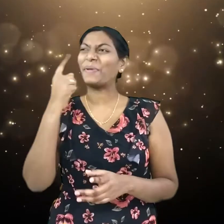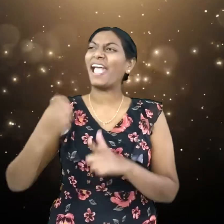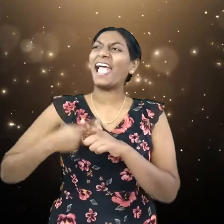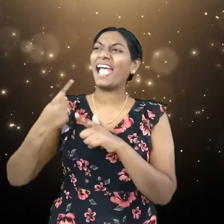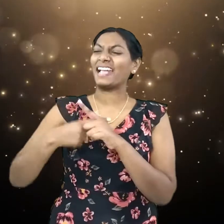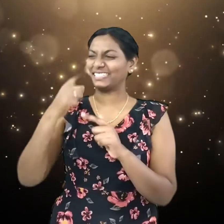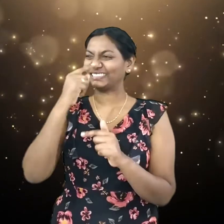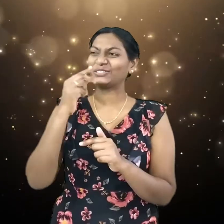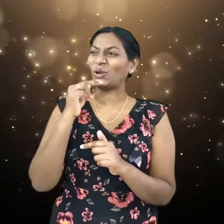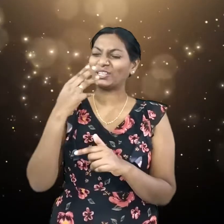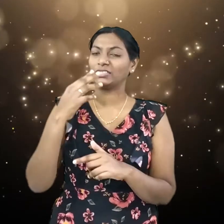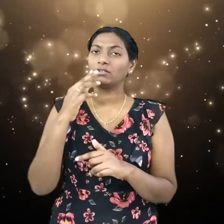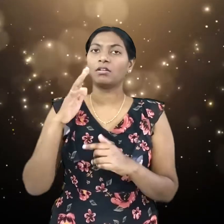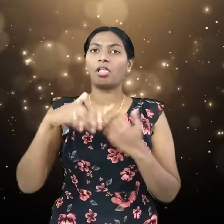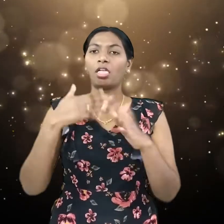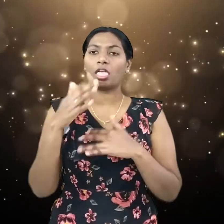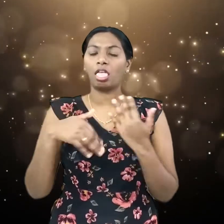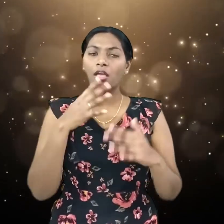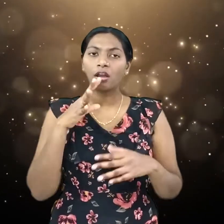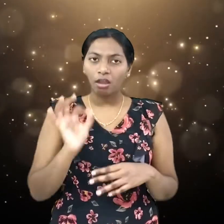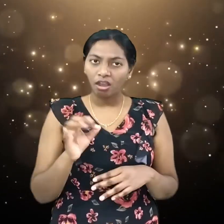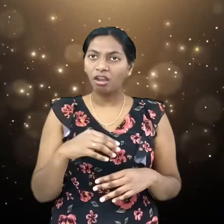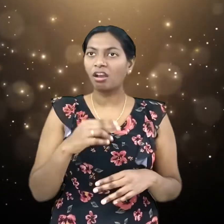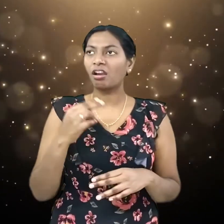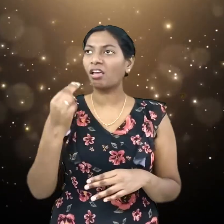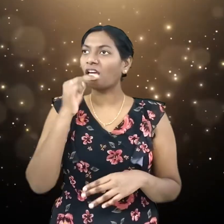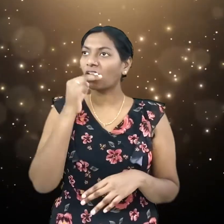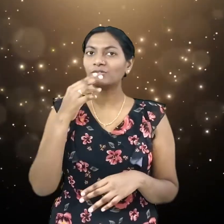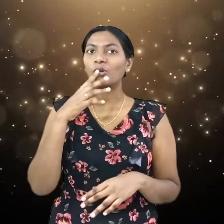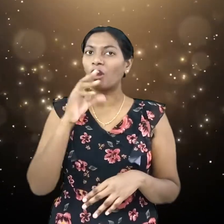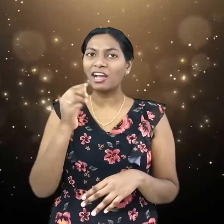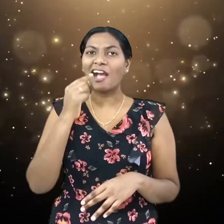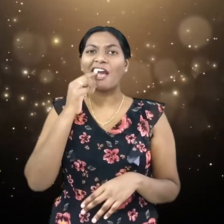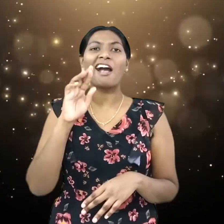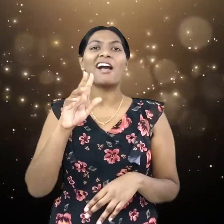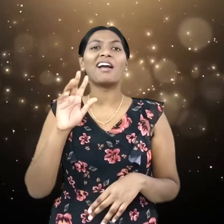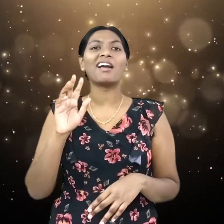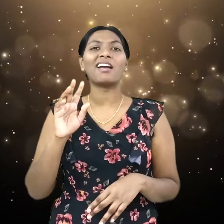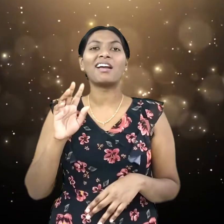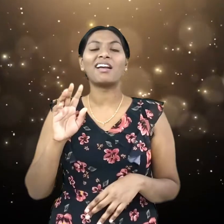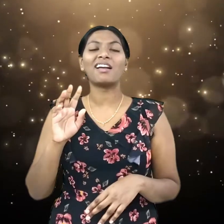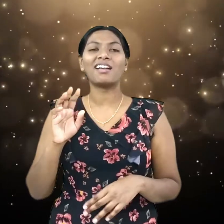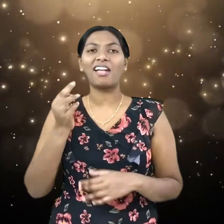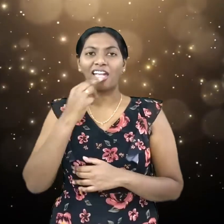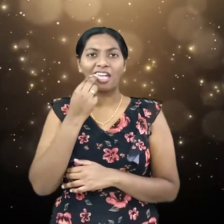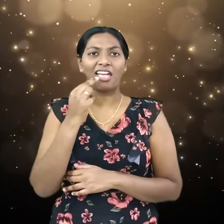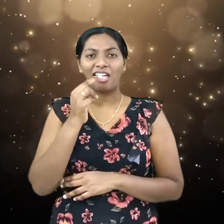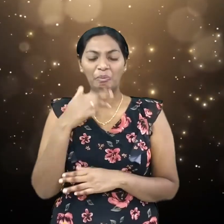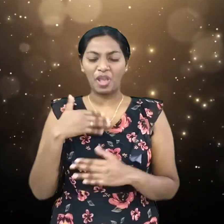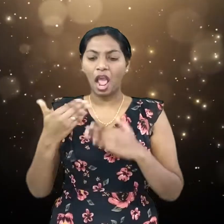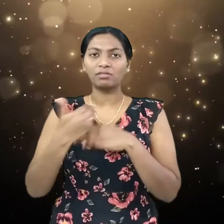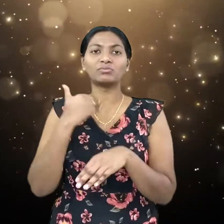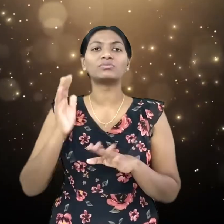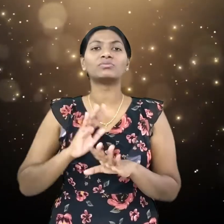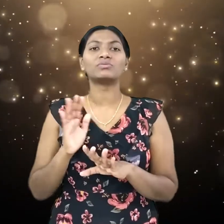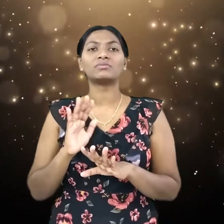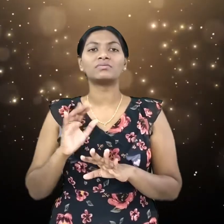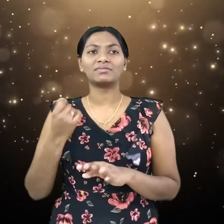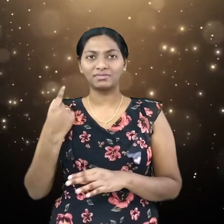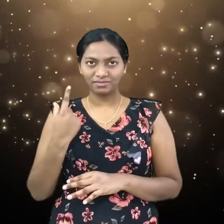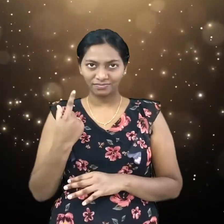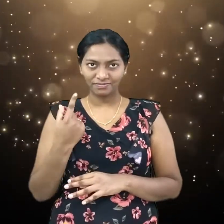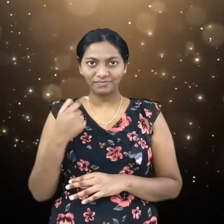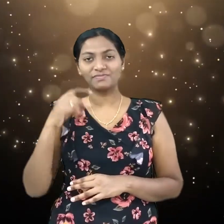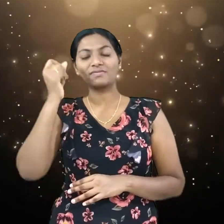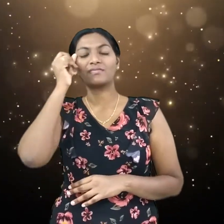लगा था मम्मी मजाक कर रही, और थोड़े दिन बाद समझ में आ गया नहीं खाओ तो अच्छा है, इतनी तो मत खाओ जिससे नुकसान हो जाए, थैंक